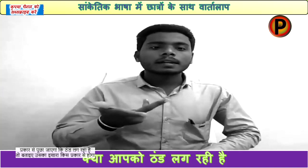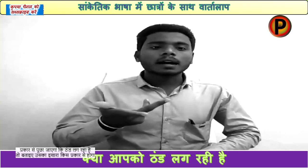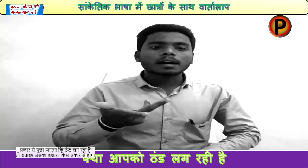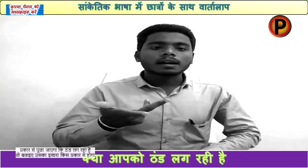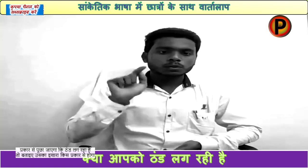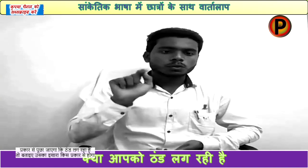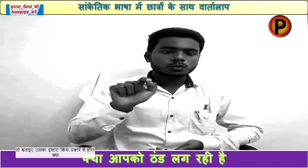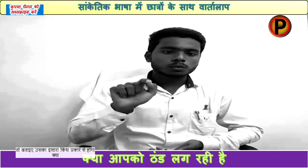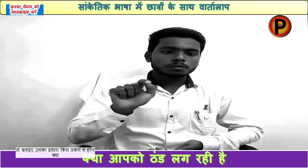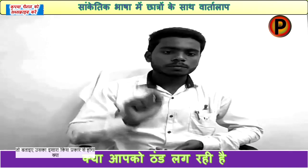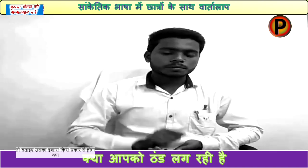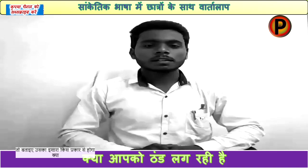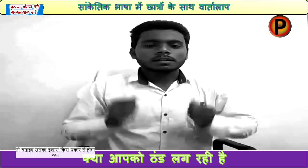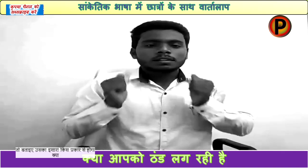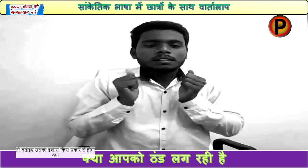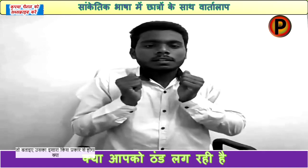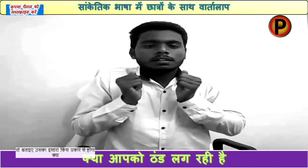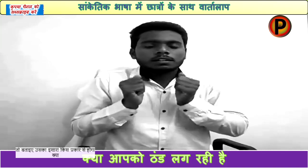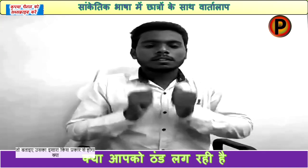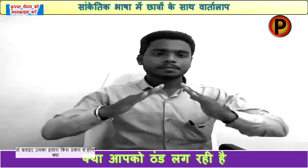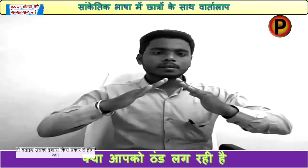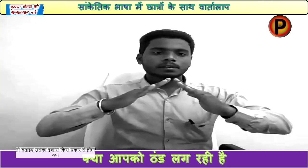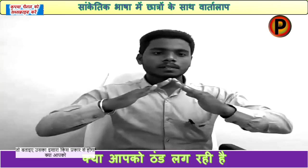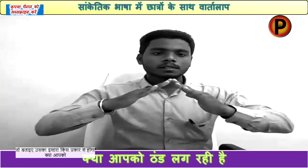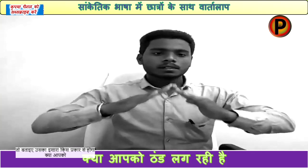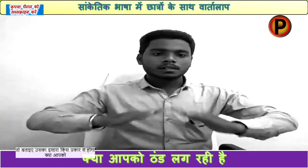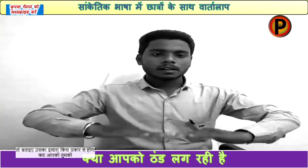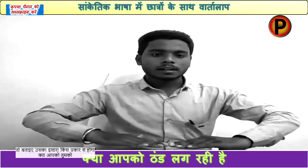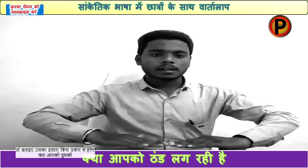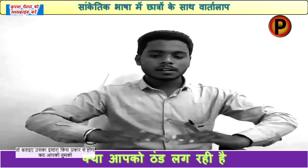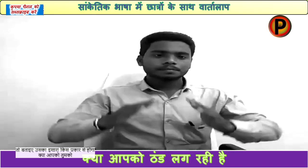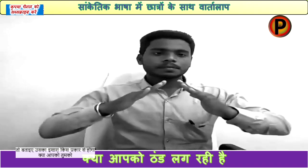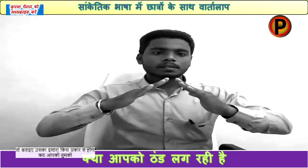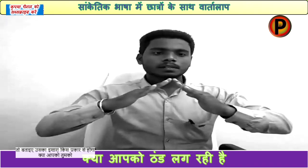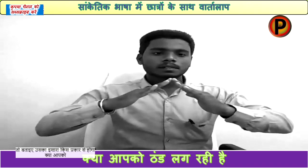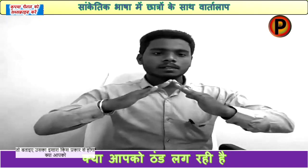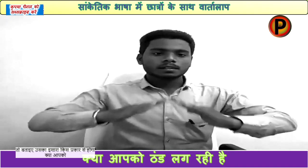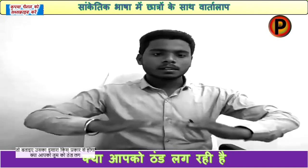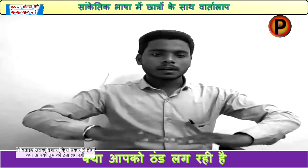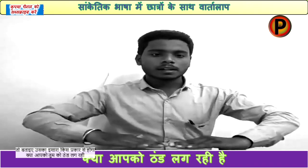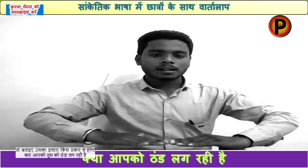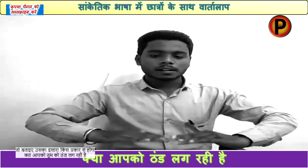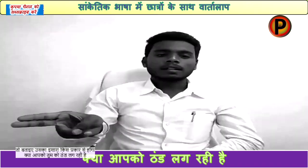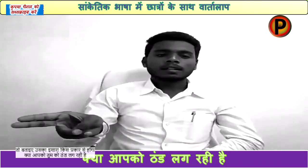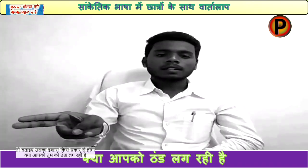क्या आपको तुमको ठंड लग रही है,